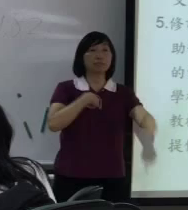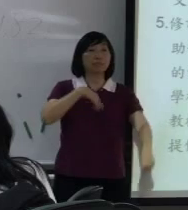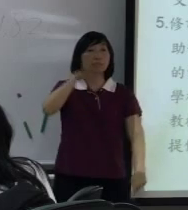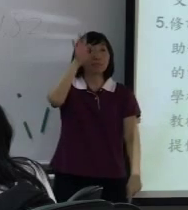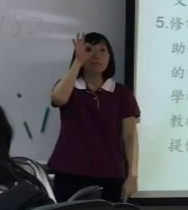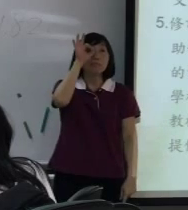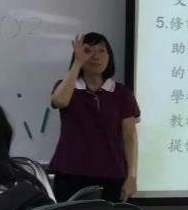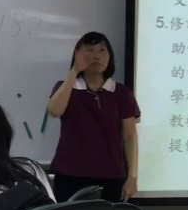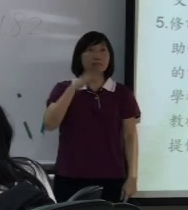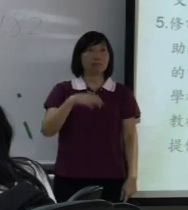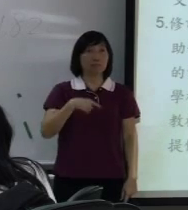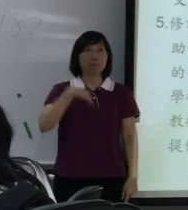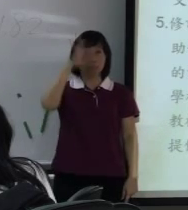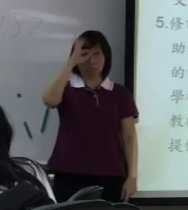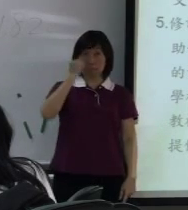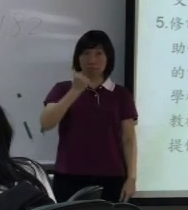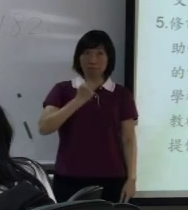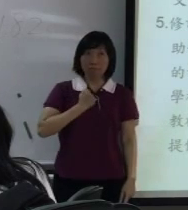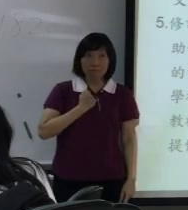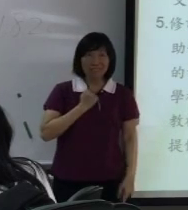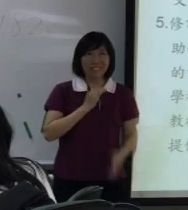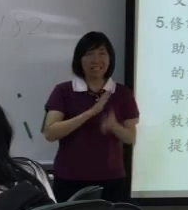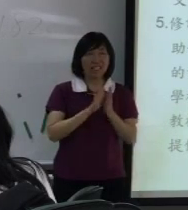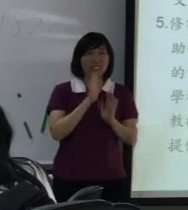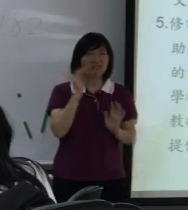以后你看得懂看不懂，